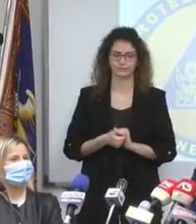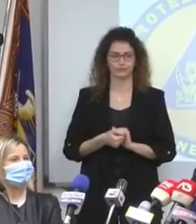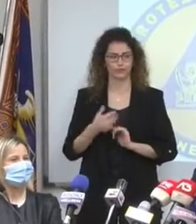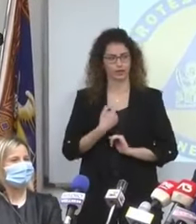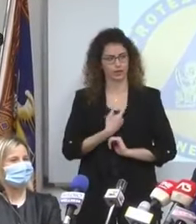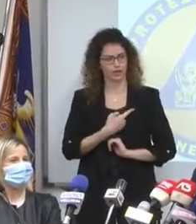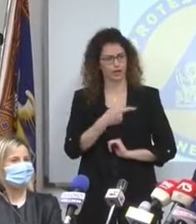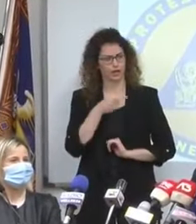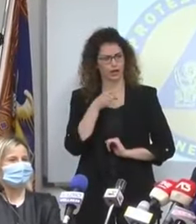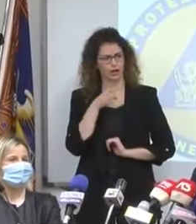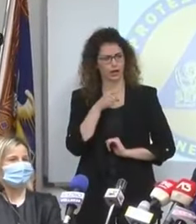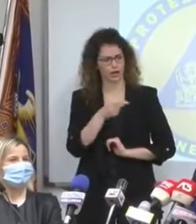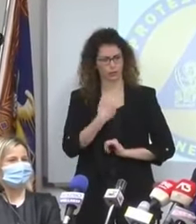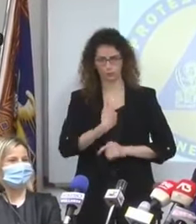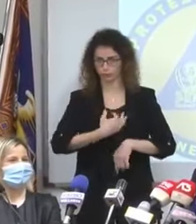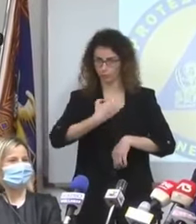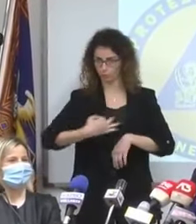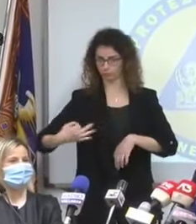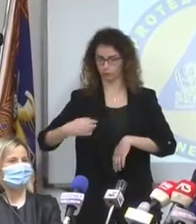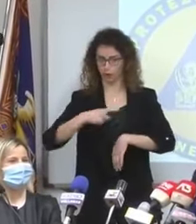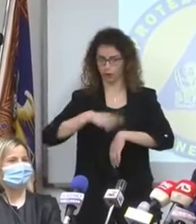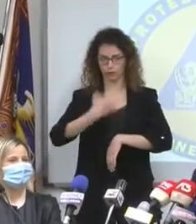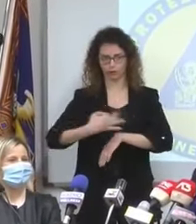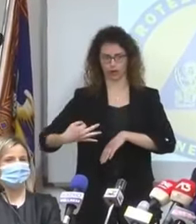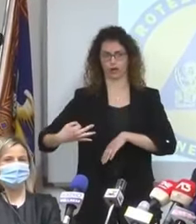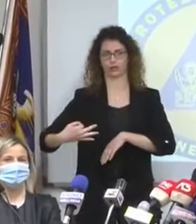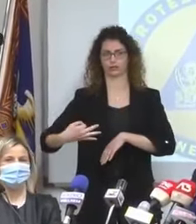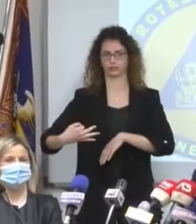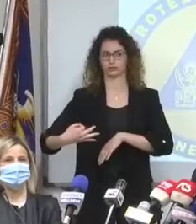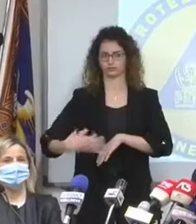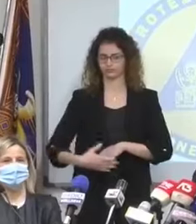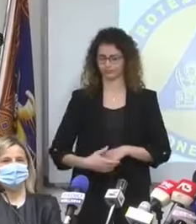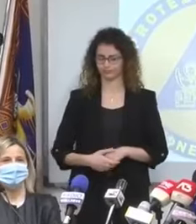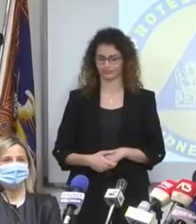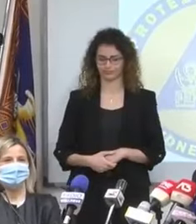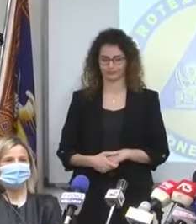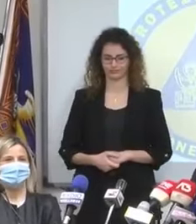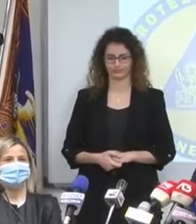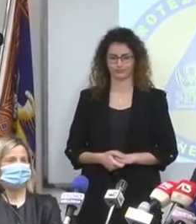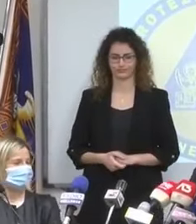tu, infatti, sei notoriamente uno puntuale. Non me lo ricordavo più.